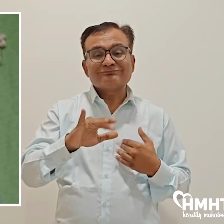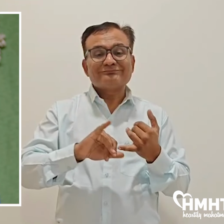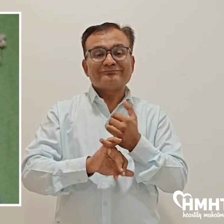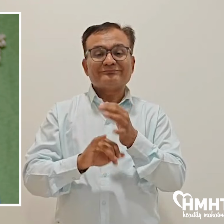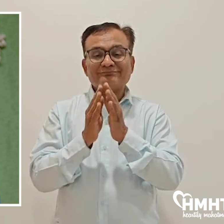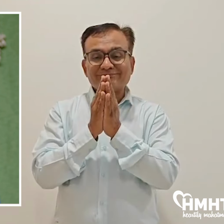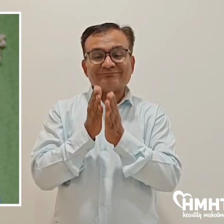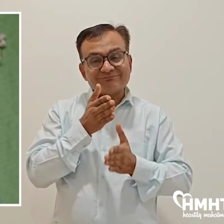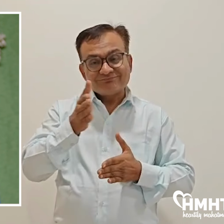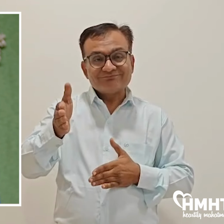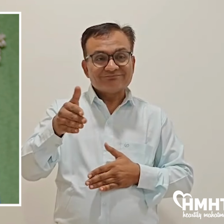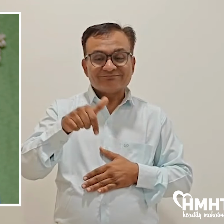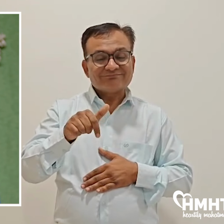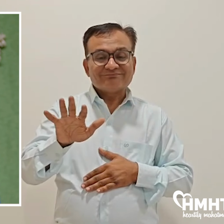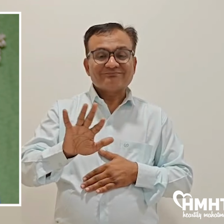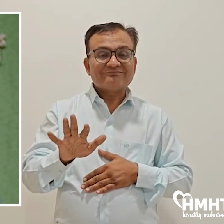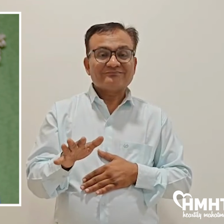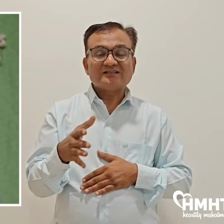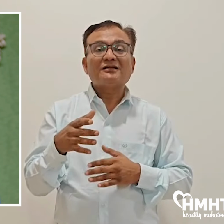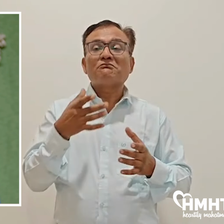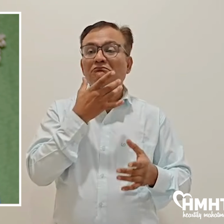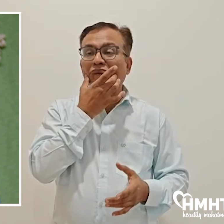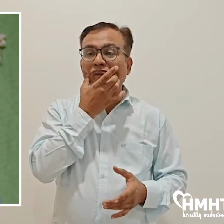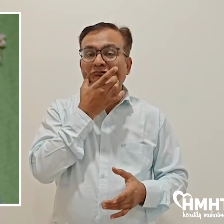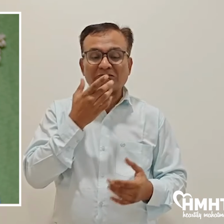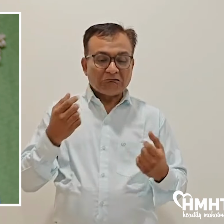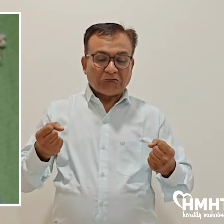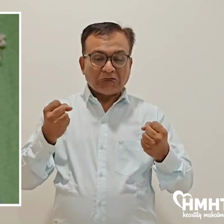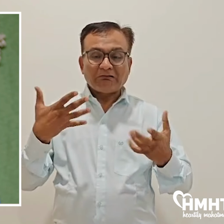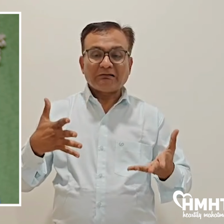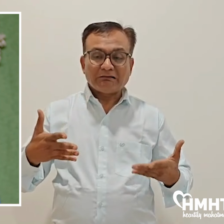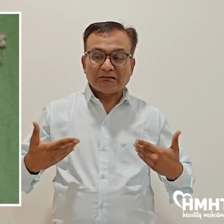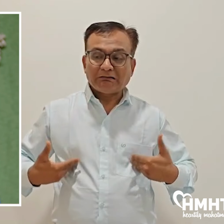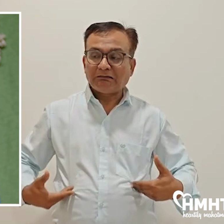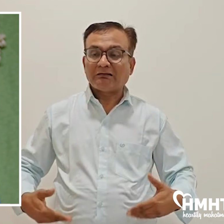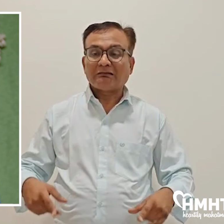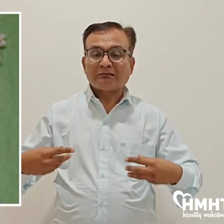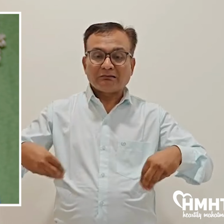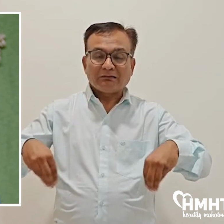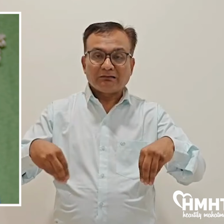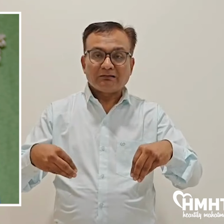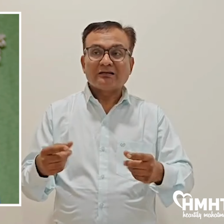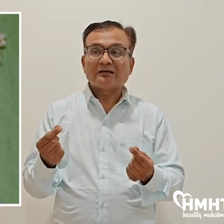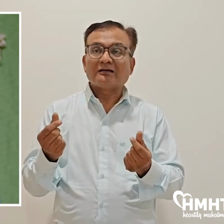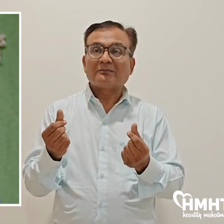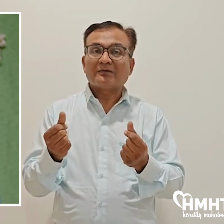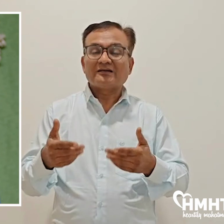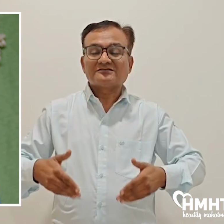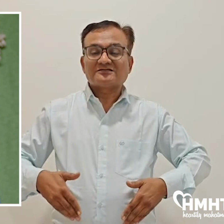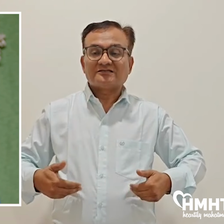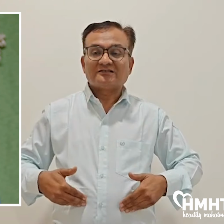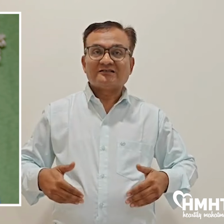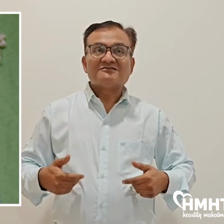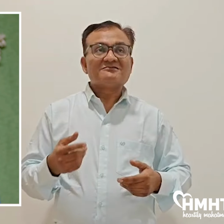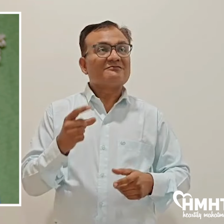के बाद करने का. तो बड़ी उम्र होने के बाद ताकत नहीं रहेगी. अभी ताकत है तो भगवान का नाम ले सकते